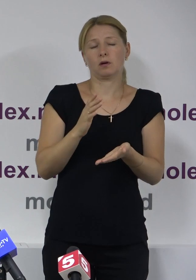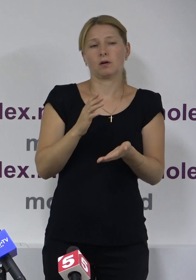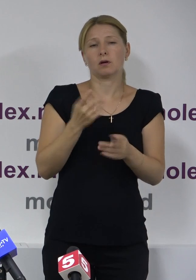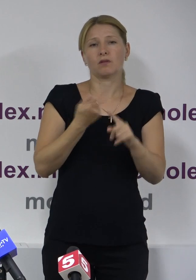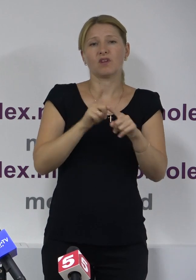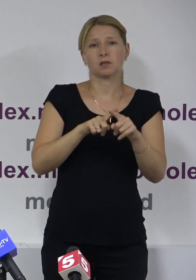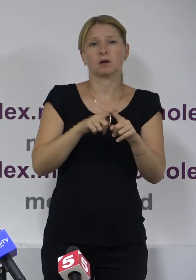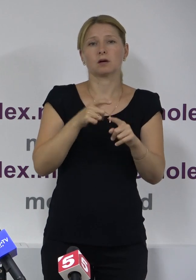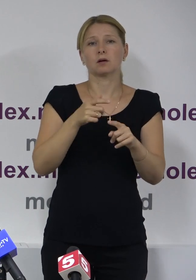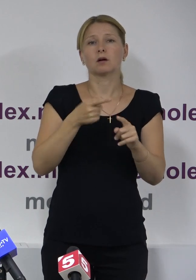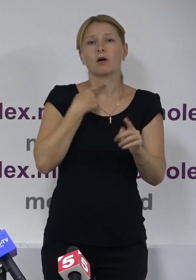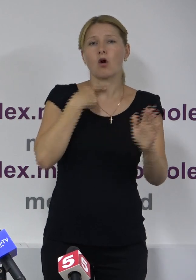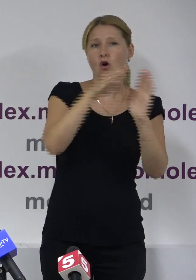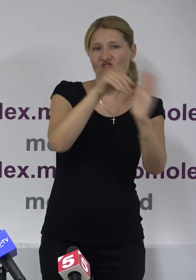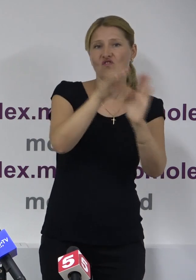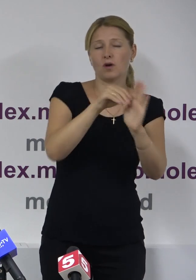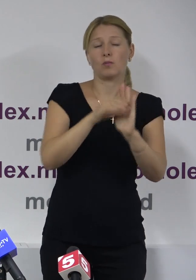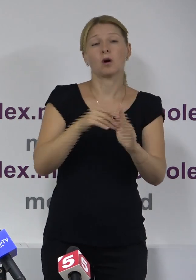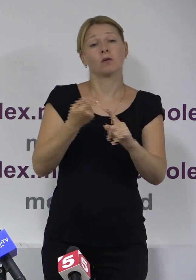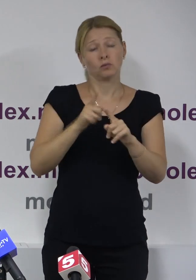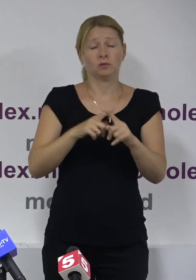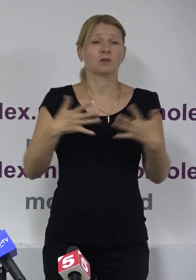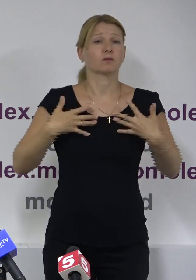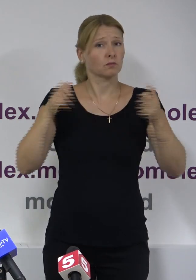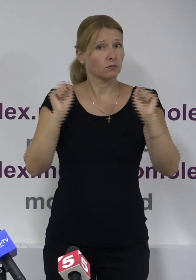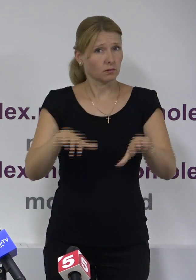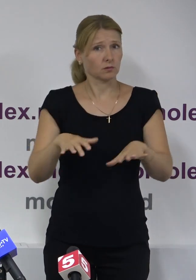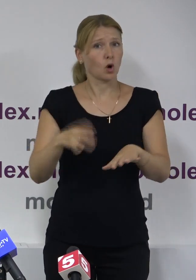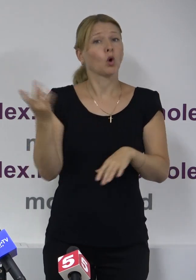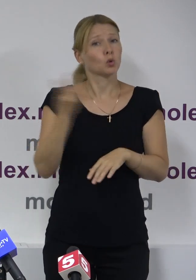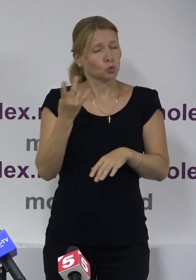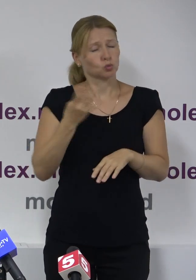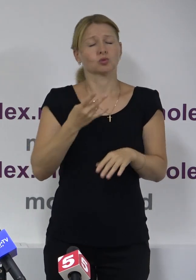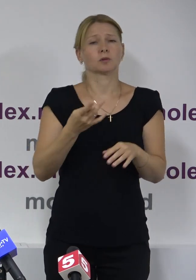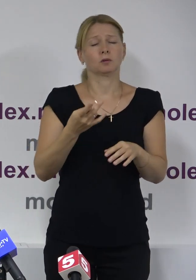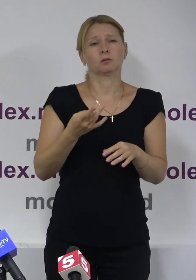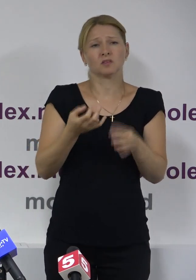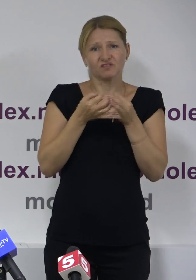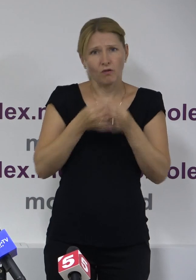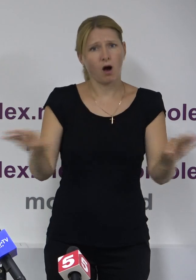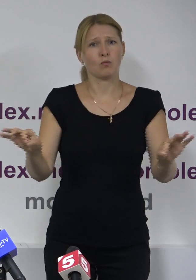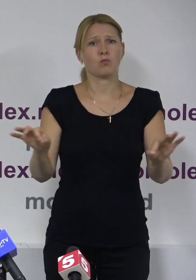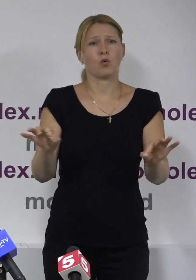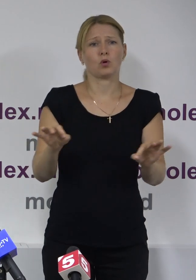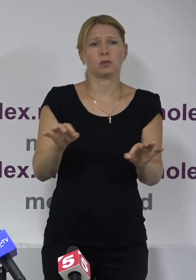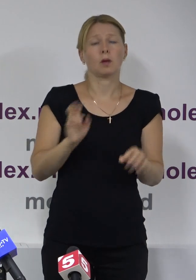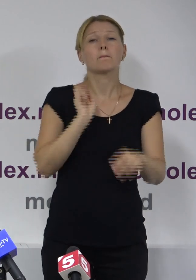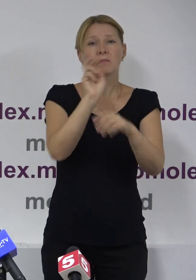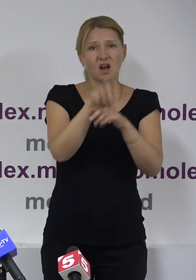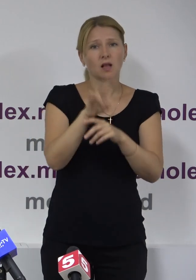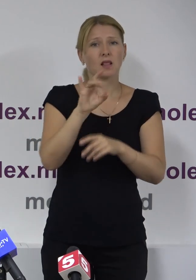exclusiv cetățenilor, dar este un efort democratic și este foarte important, mai ales în condițiile în care vorbim despre un